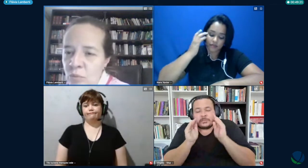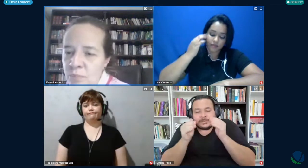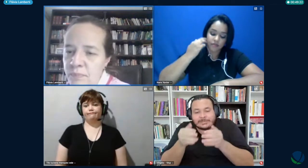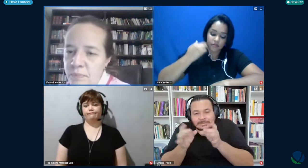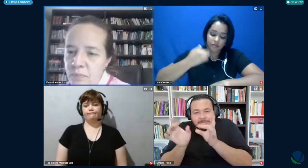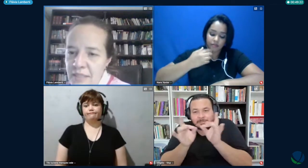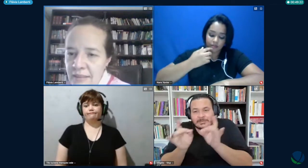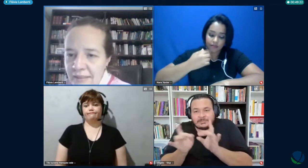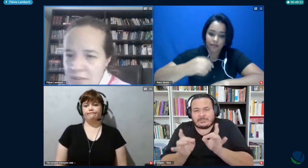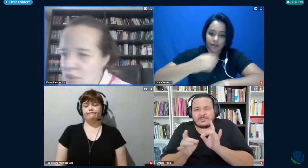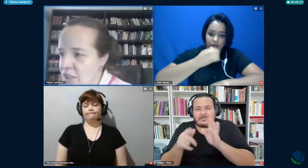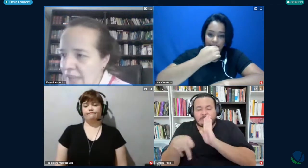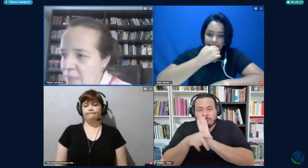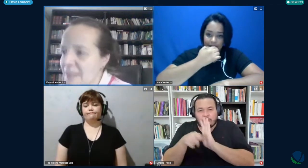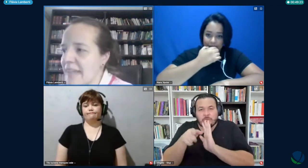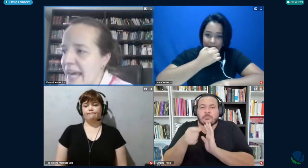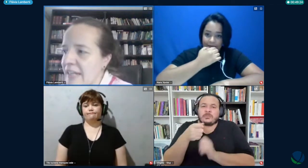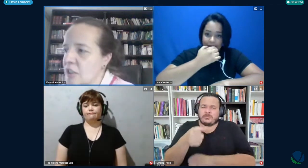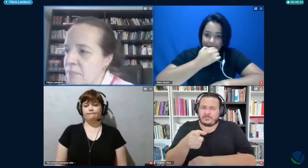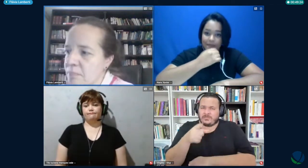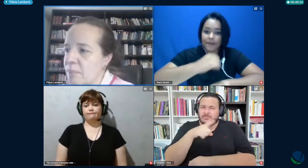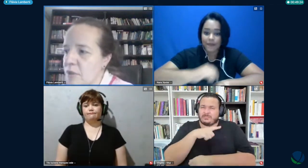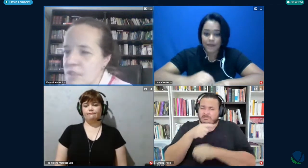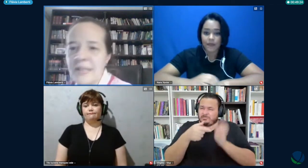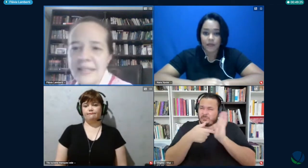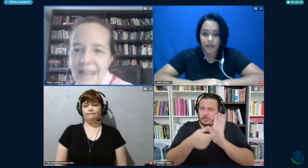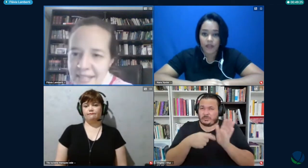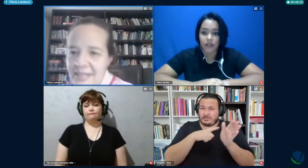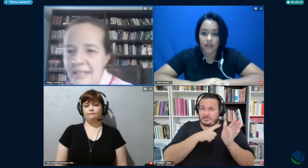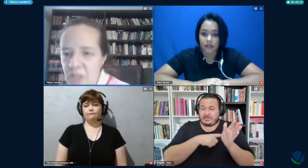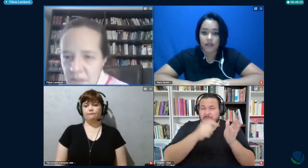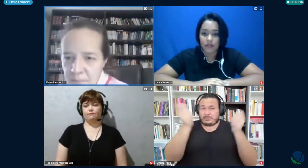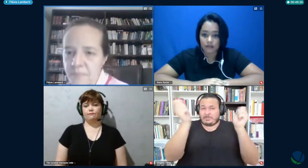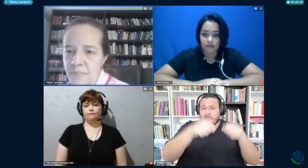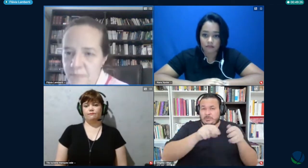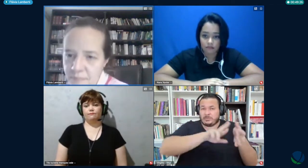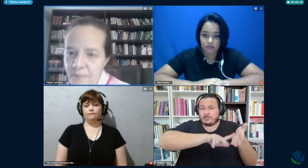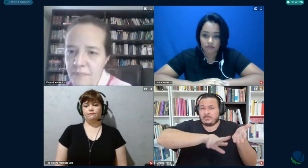Cada um, você disse que tem uma série de possibilidades aí